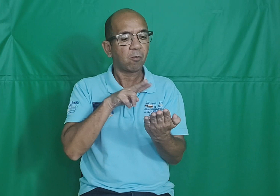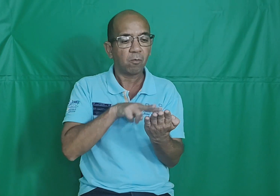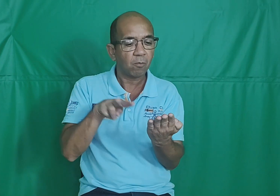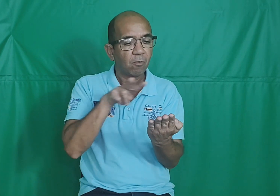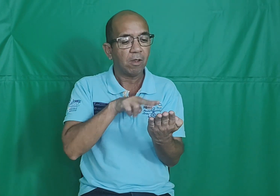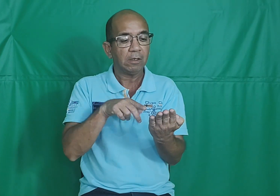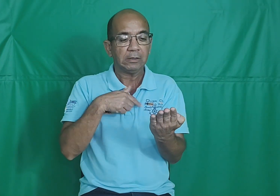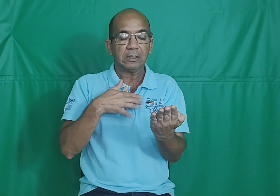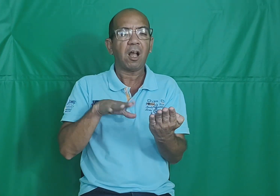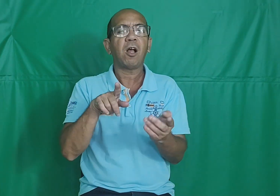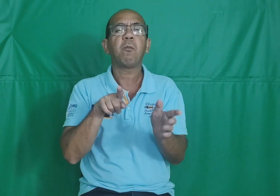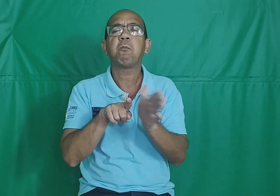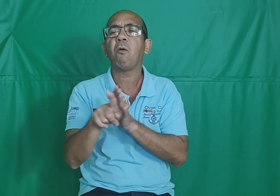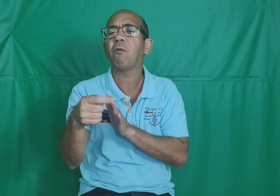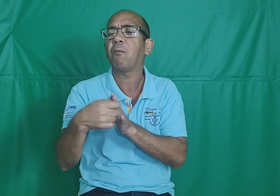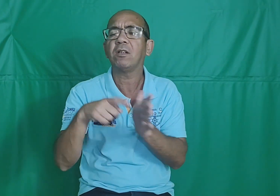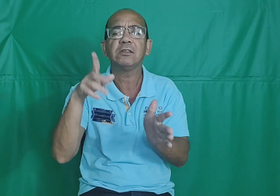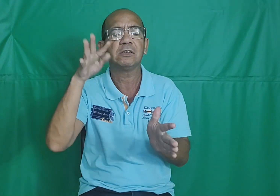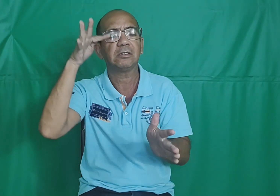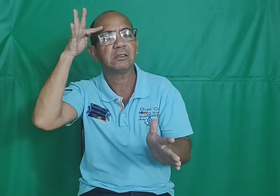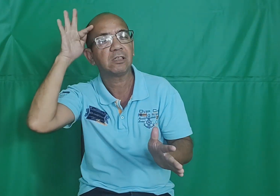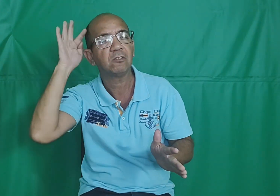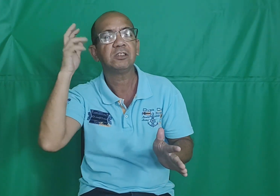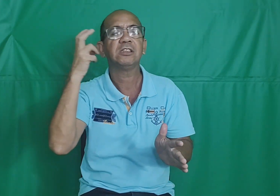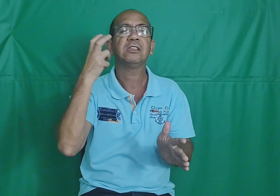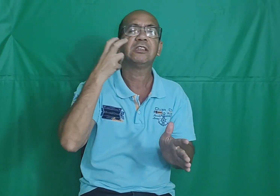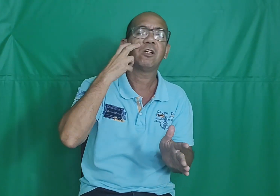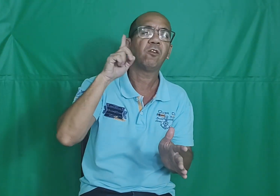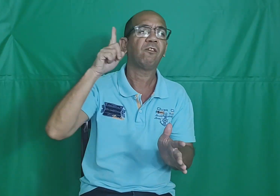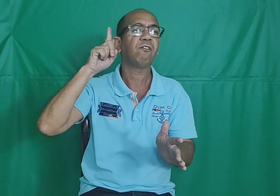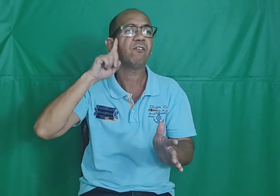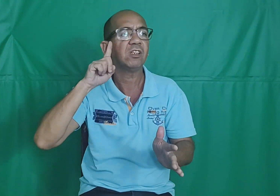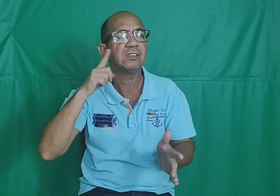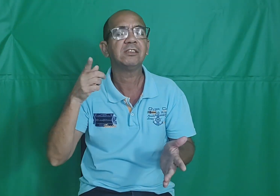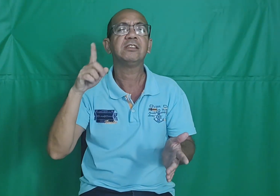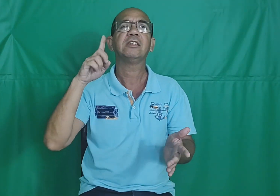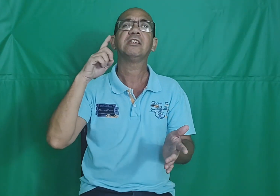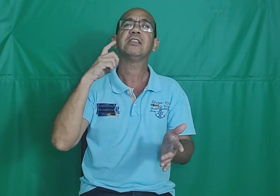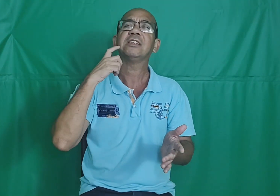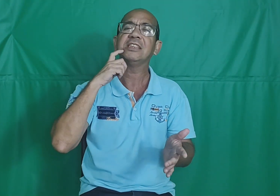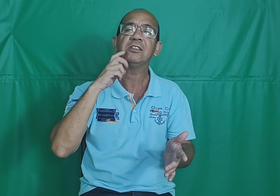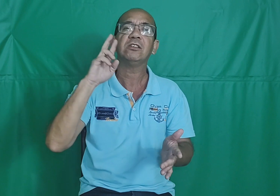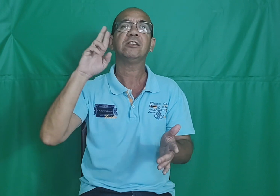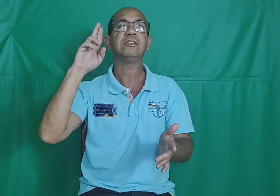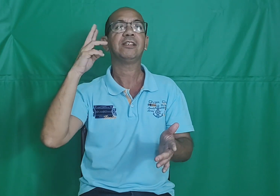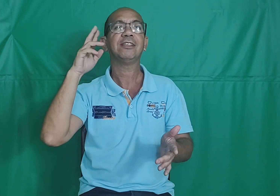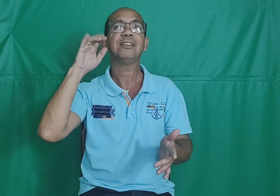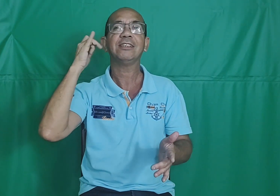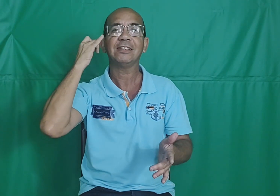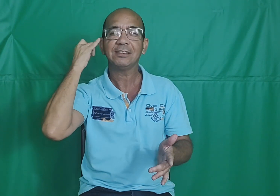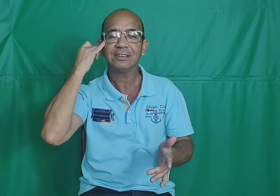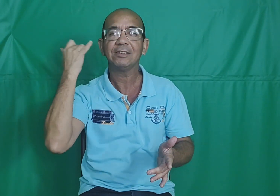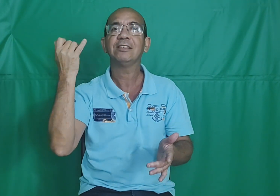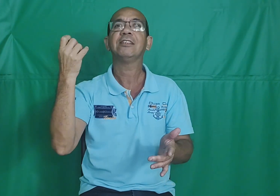alguma dúvida ao manusear a Bíblia, logo pergunto e todas as meninas, Fernanda, Melissa,